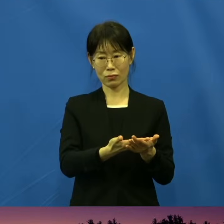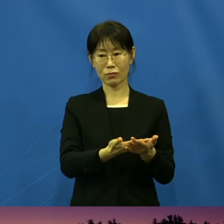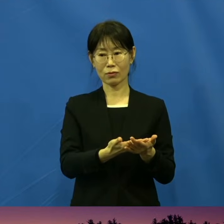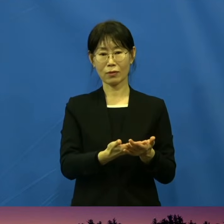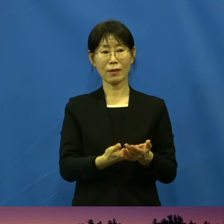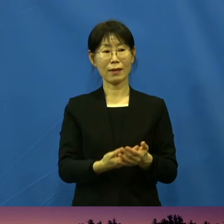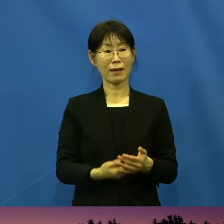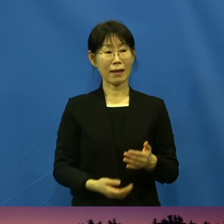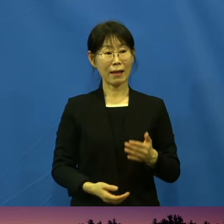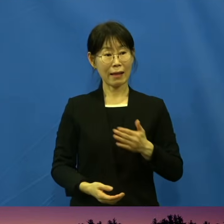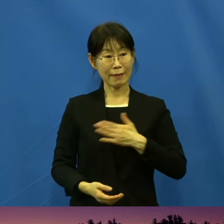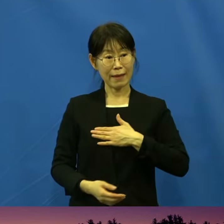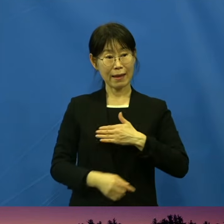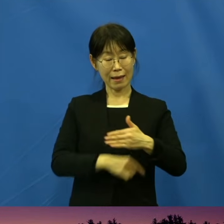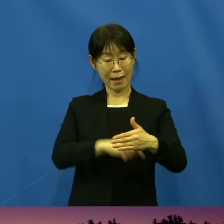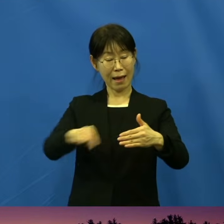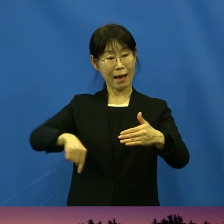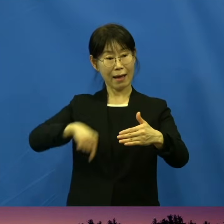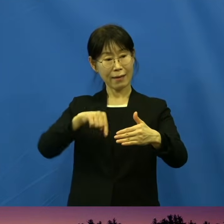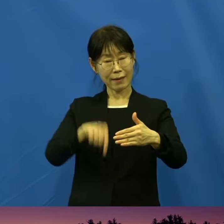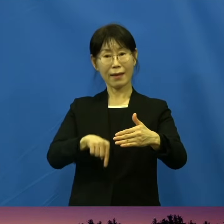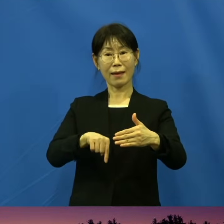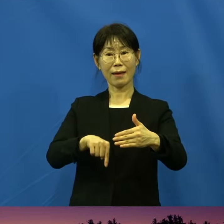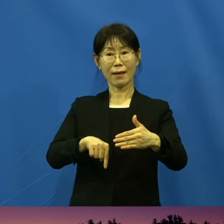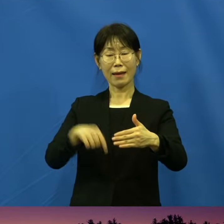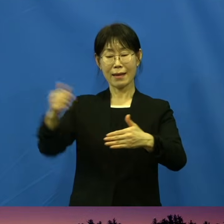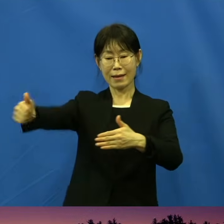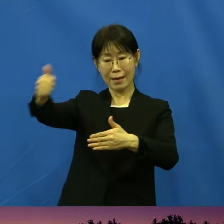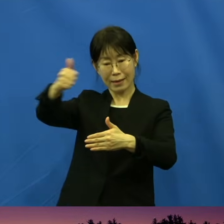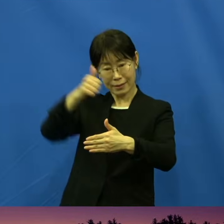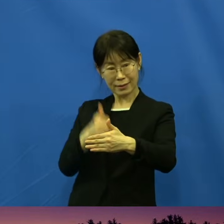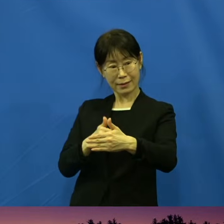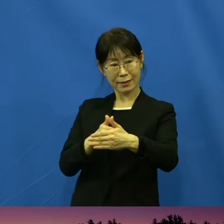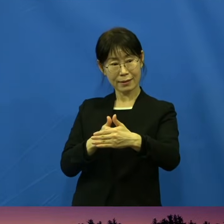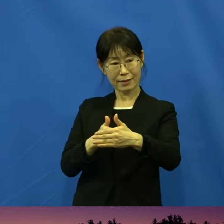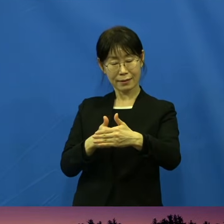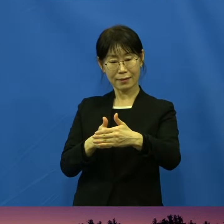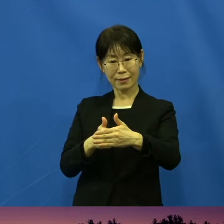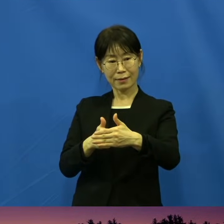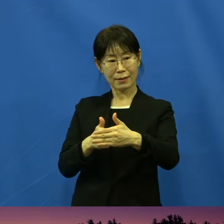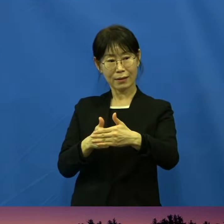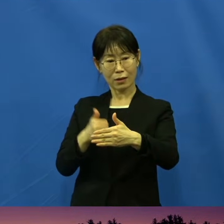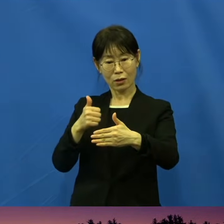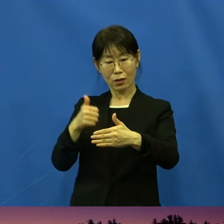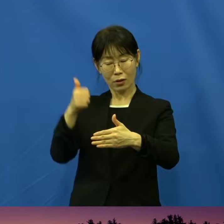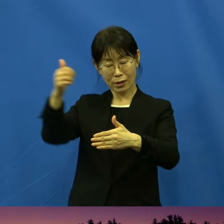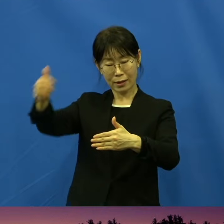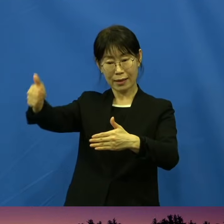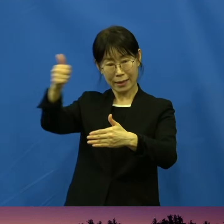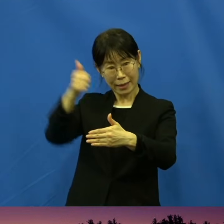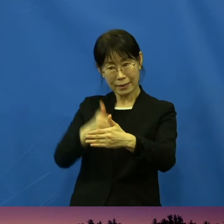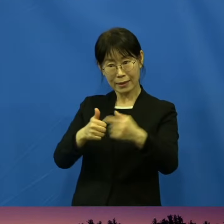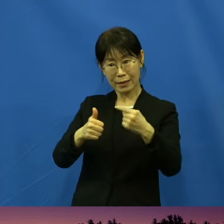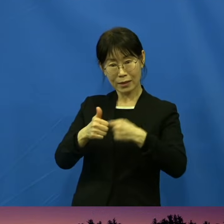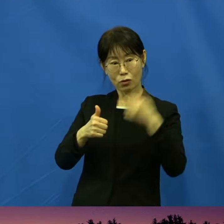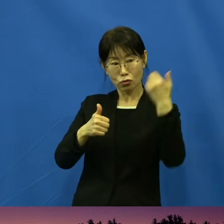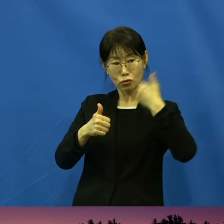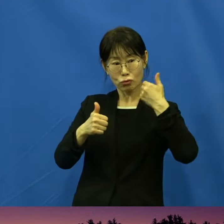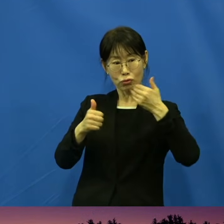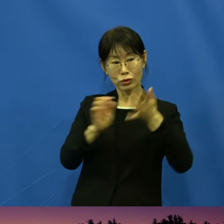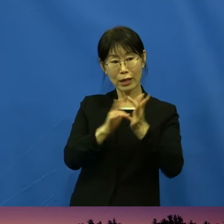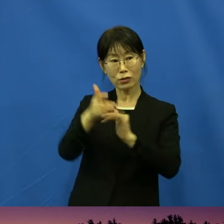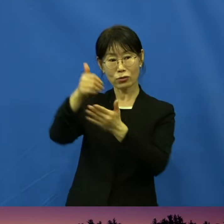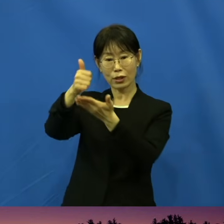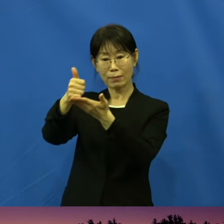우리 안에 계신, 그러니까 이게 우리 안에 계신 하나님의 아들의 믿음으로 살아가는, 그분의